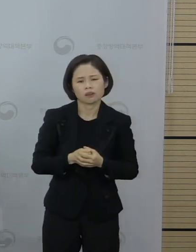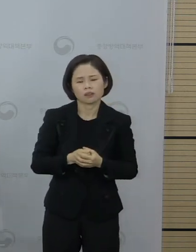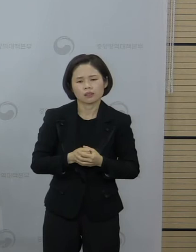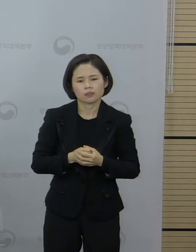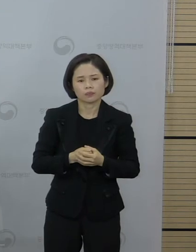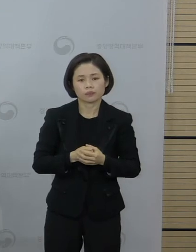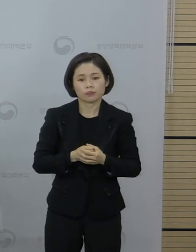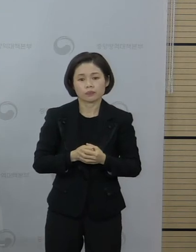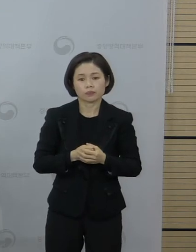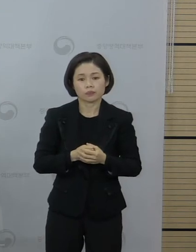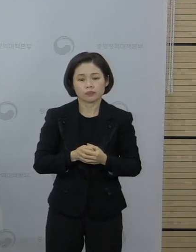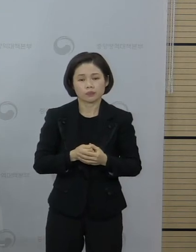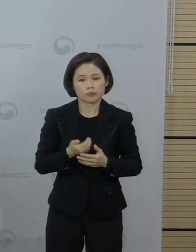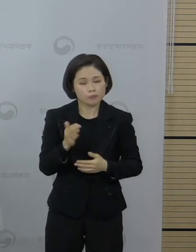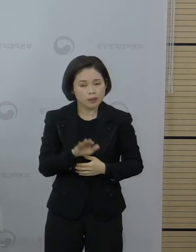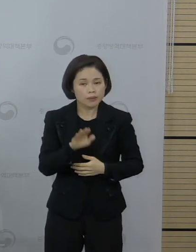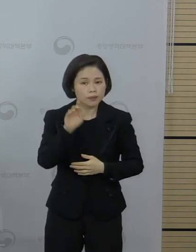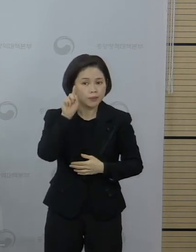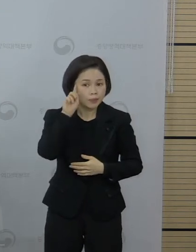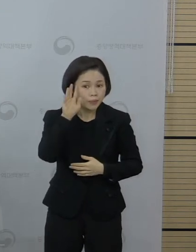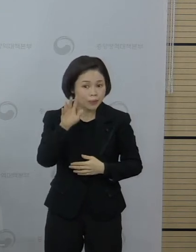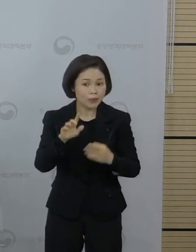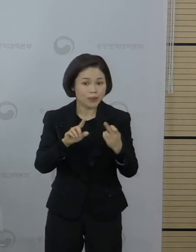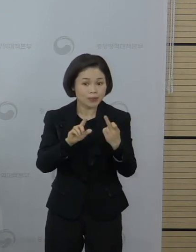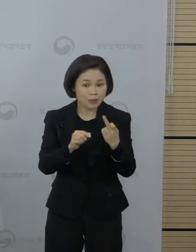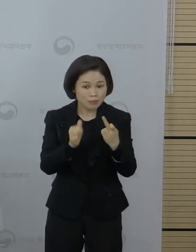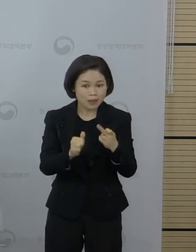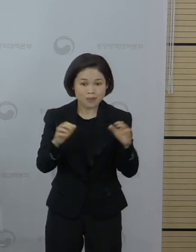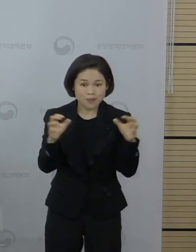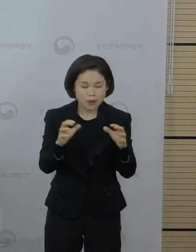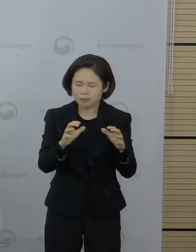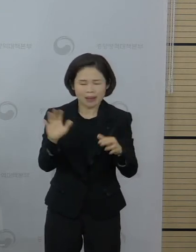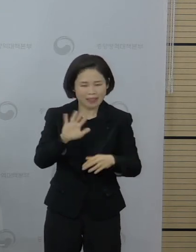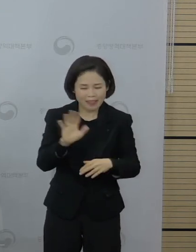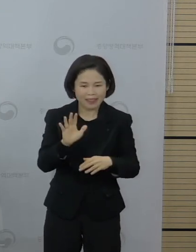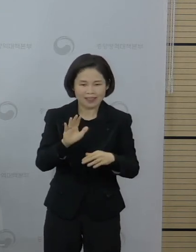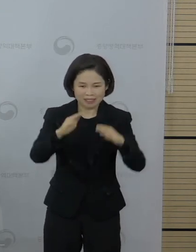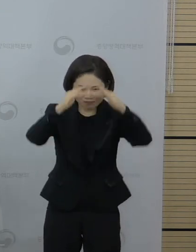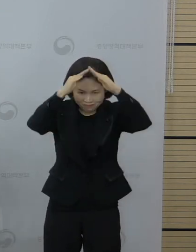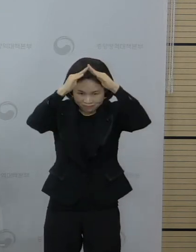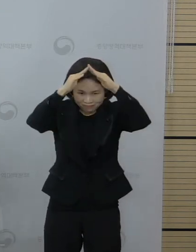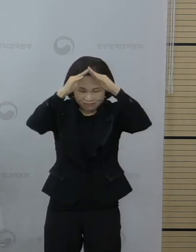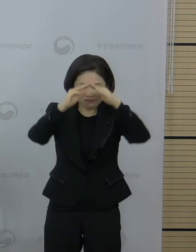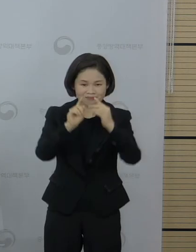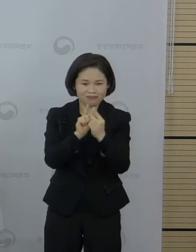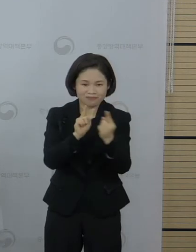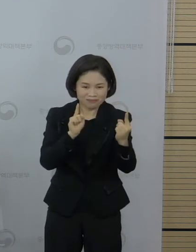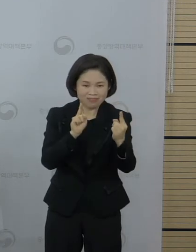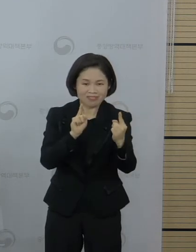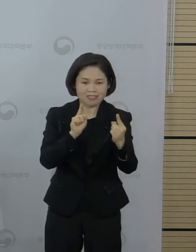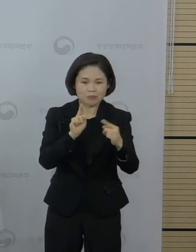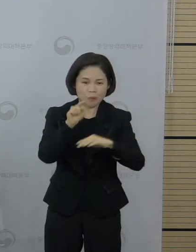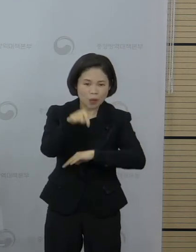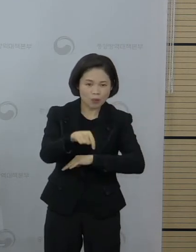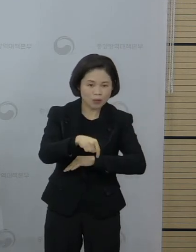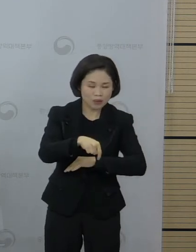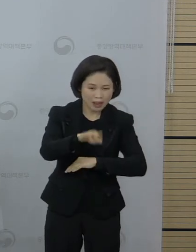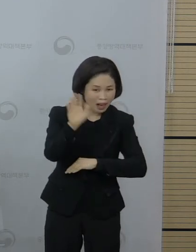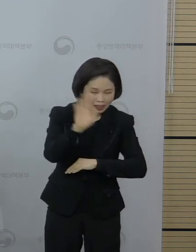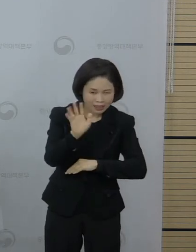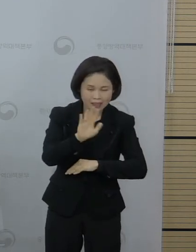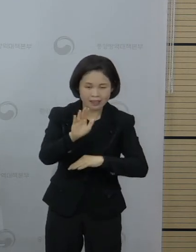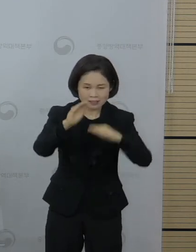연말 모임을 자제하고 취소하면서 거리 두기에 동참해 주시고,